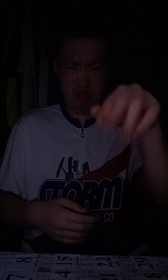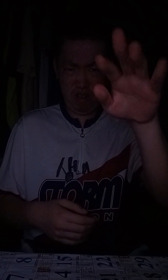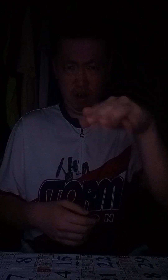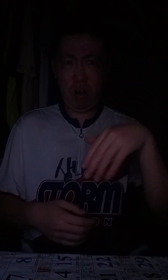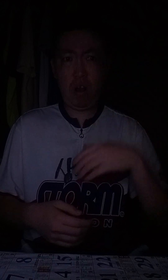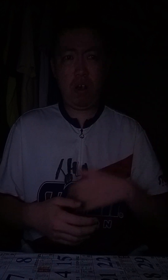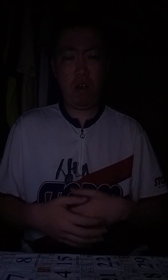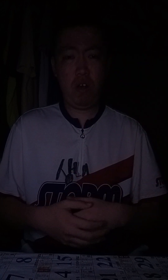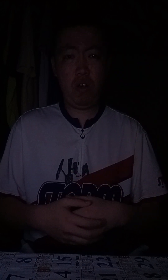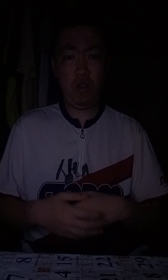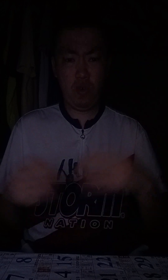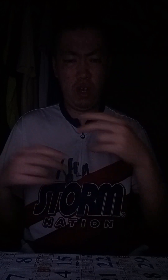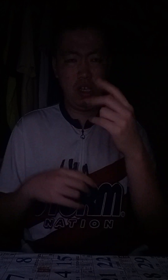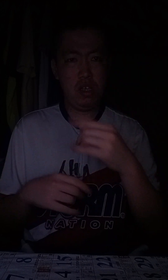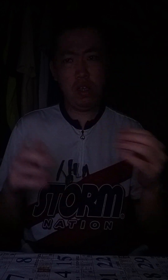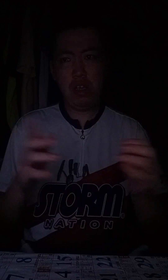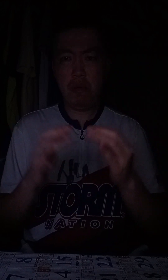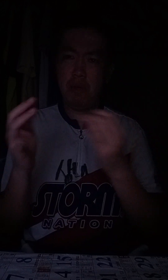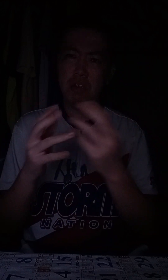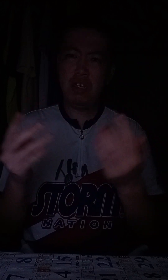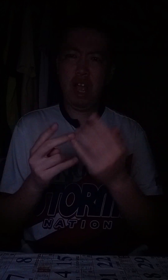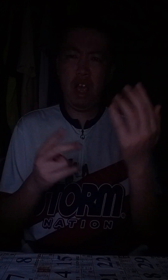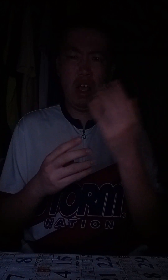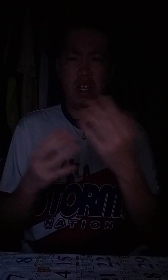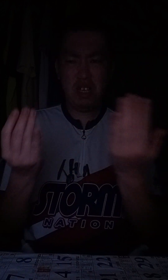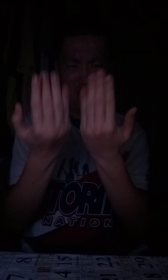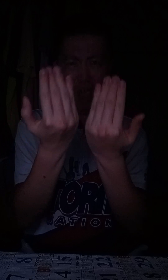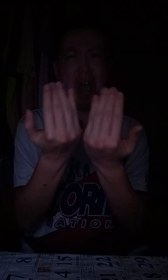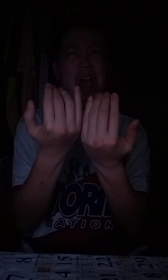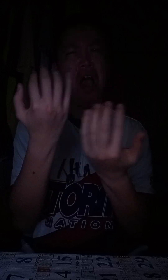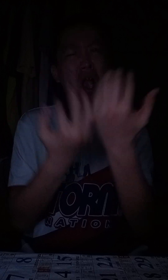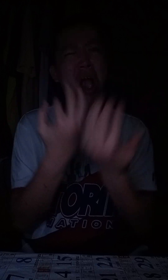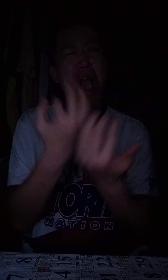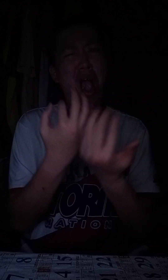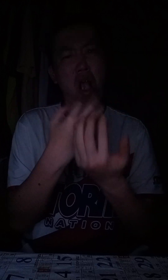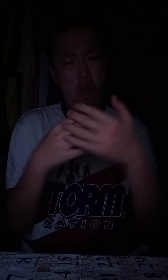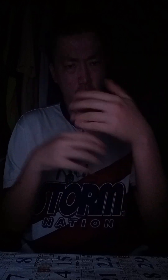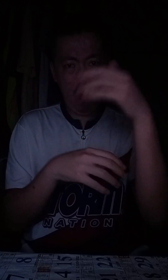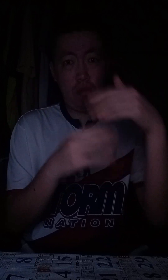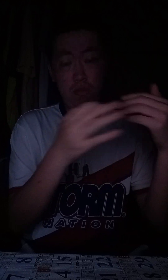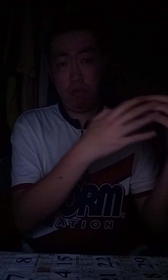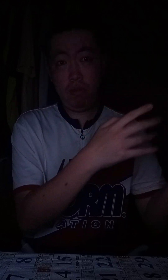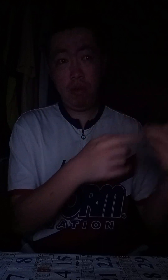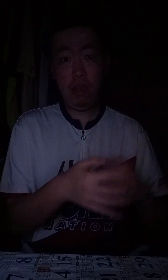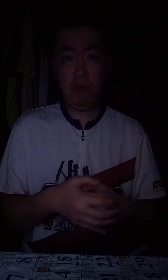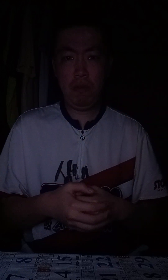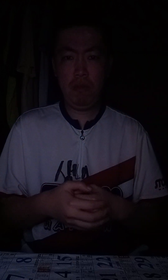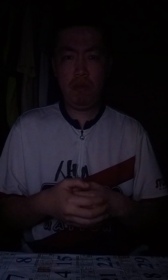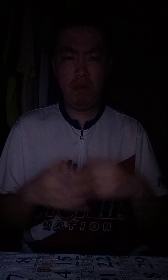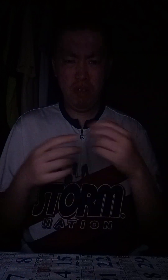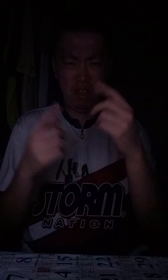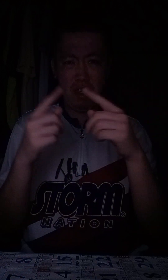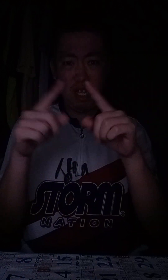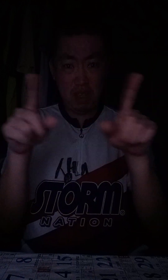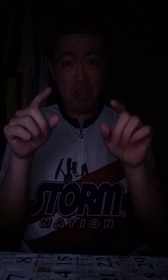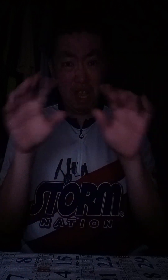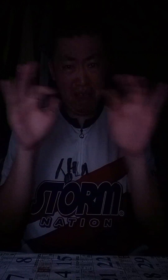이 불로 57살 박모 씨가 양손에 화상을 입고 병원으로 옮겨졌으며 TV와 냉장고 등이 불에